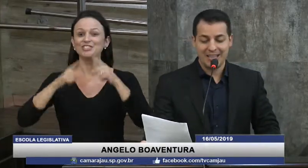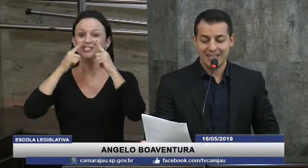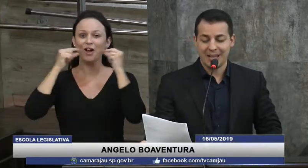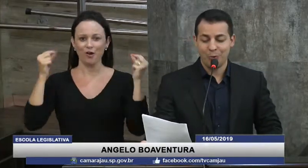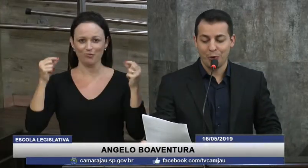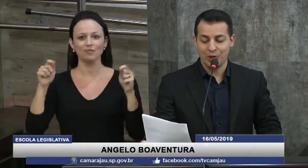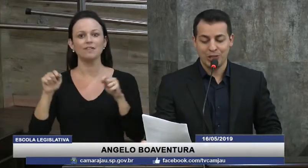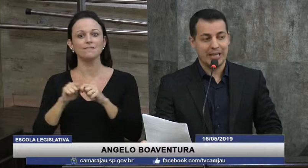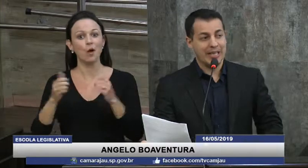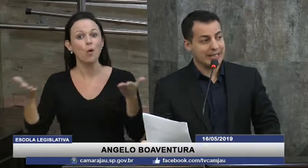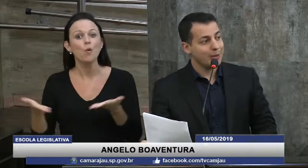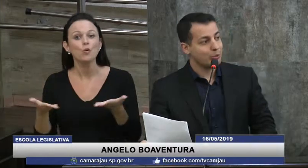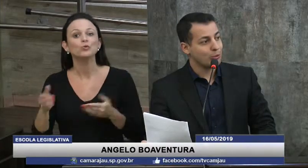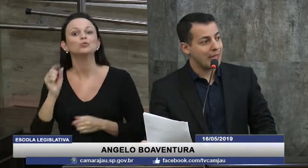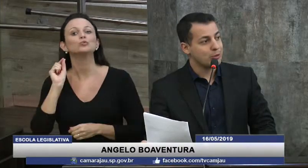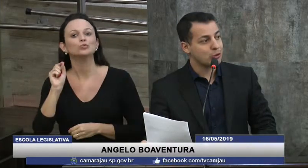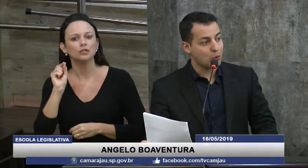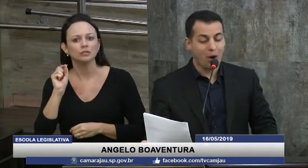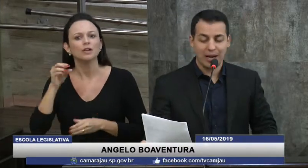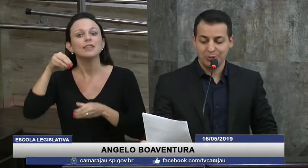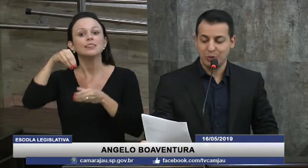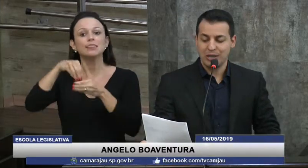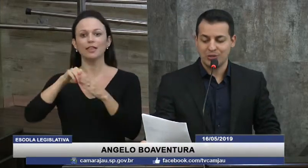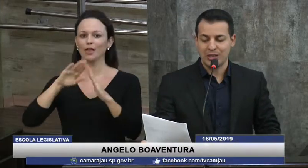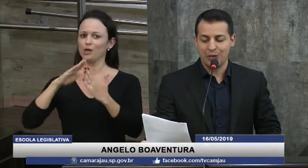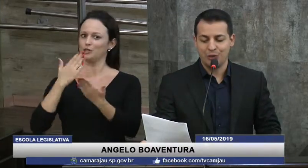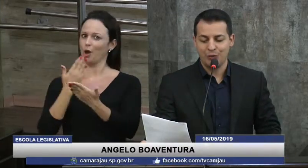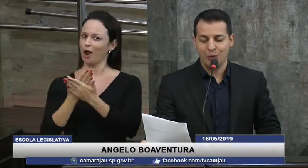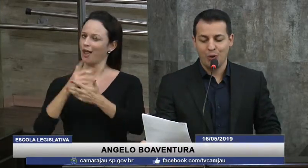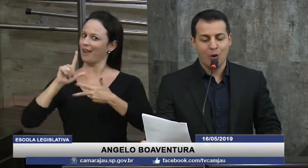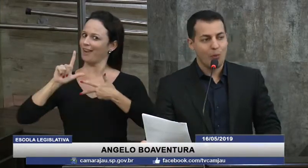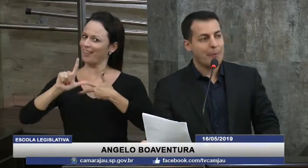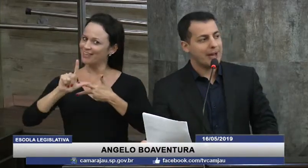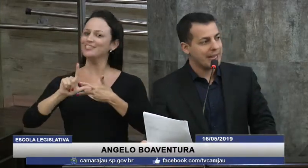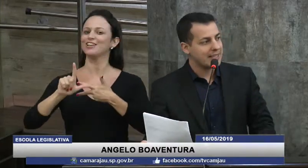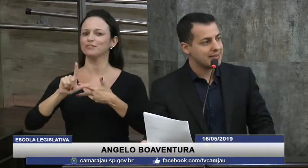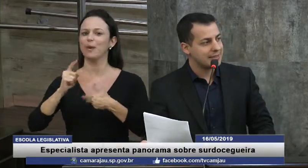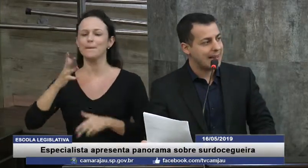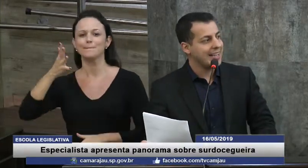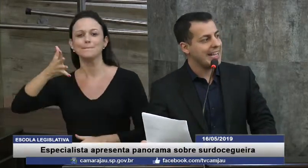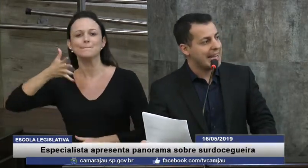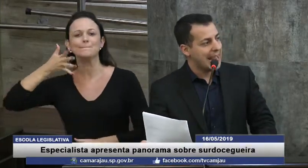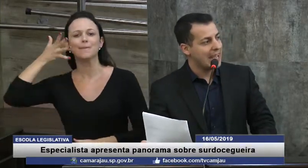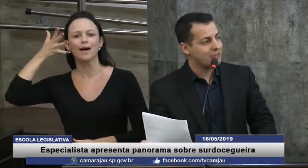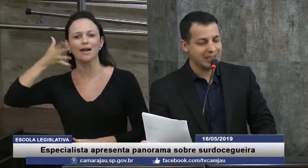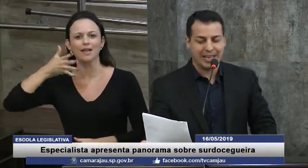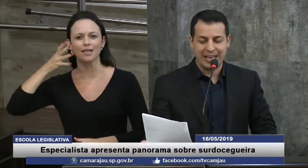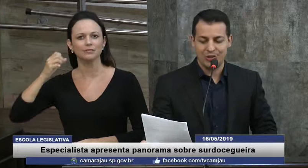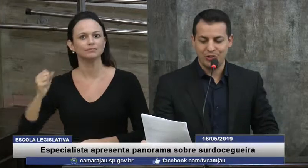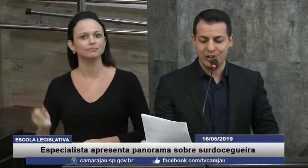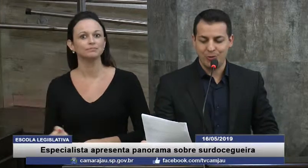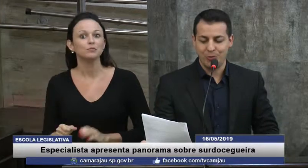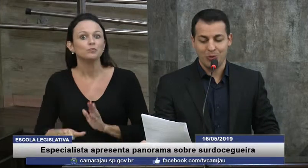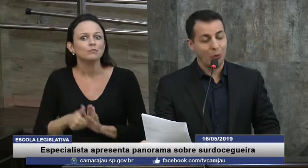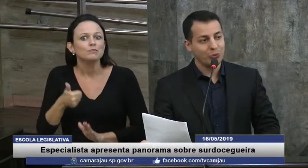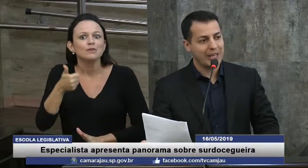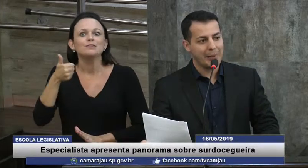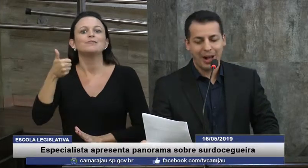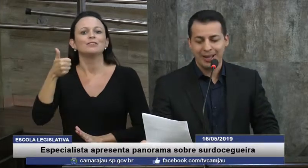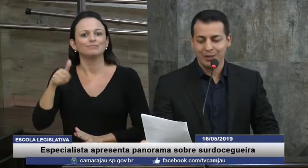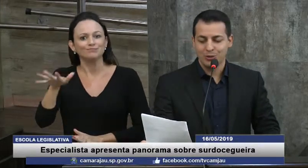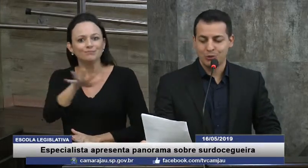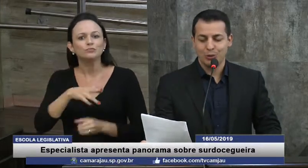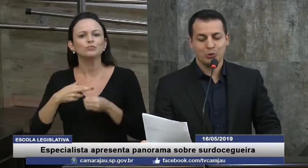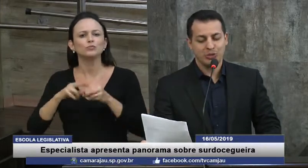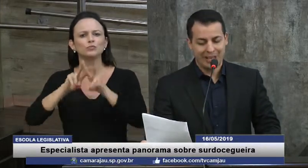Jaú realiza hoje, dentro da Escola do Legislativo, uma palestra inédita na região, com o